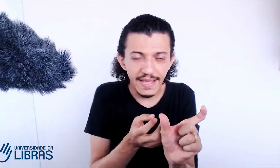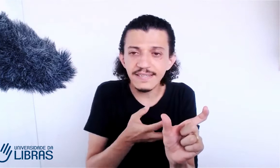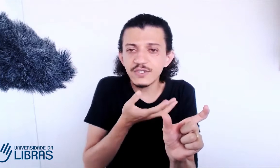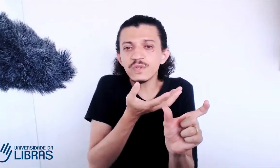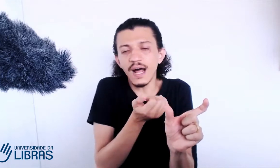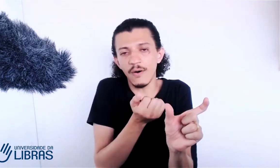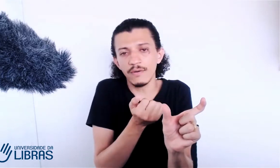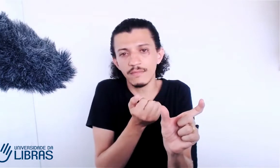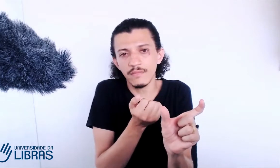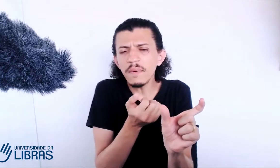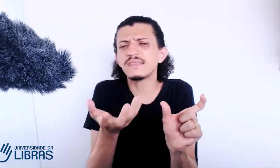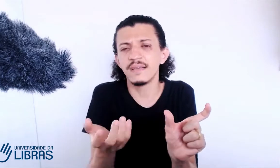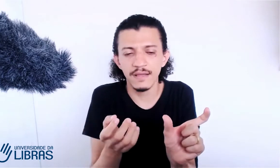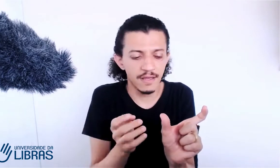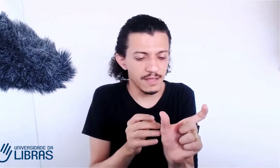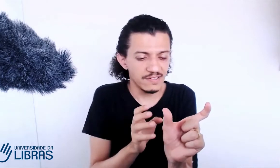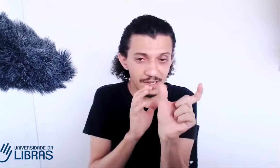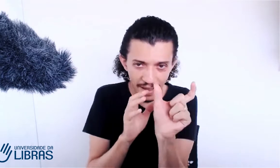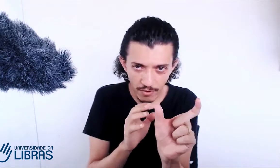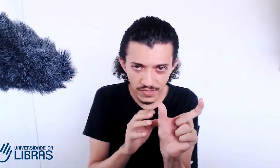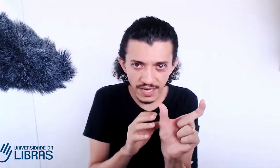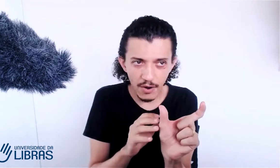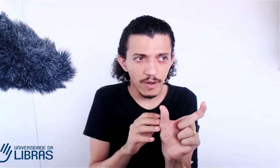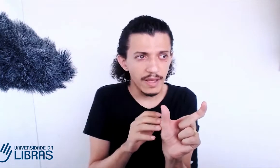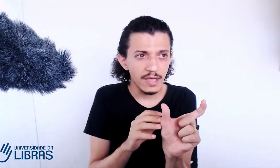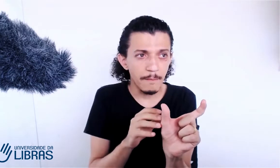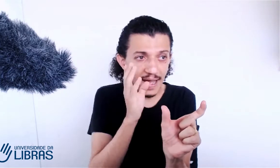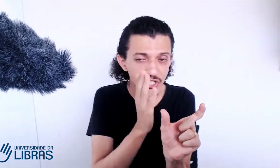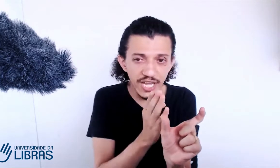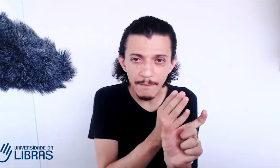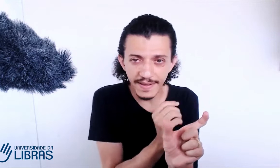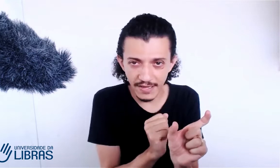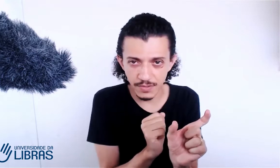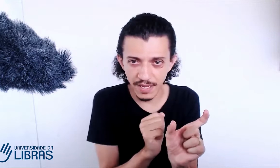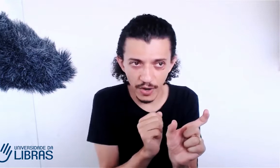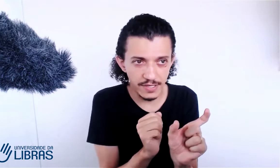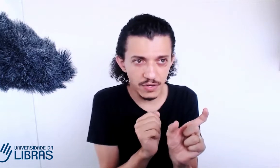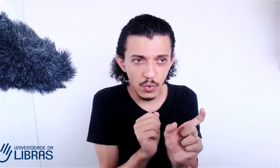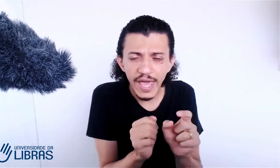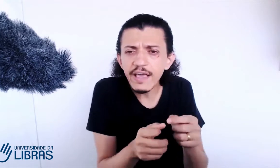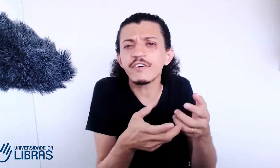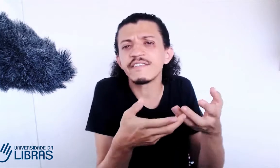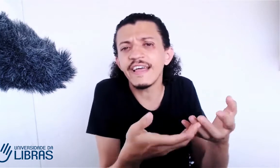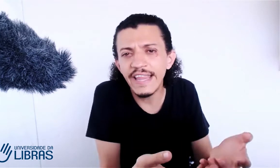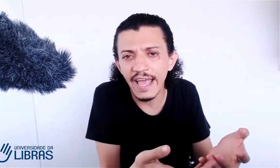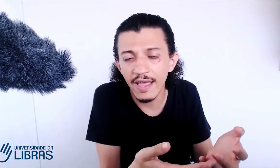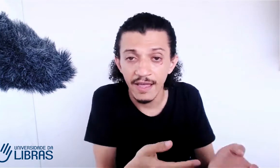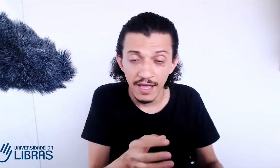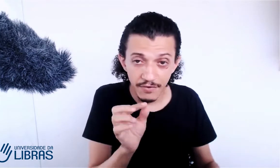ele seja um sinal. Como assim? Se você pegar um sinal e partir ele em pedaços menores, o que, que você vai ter? Você